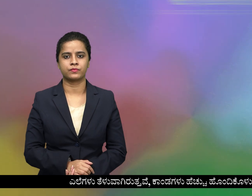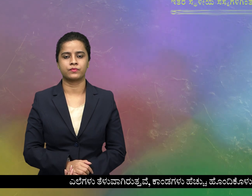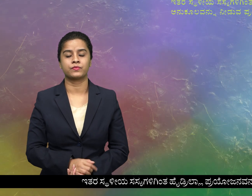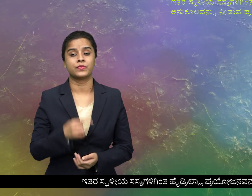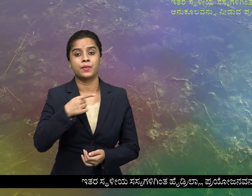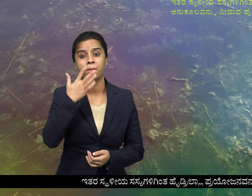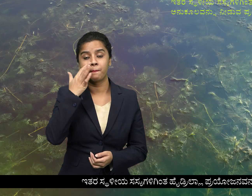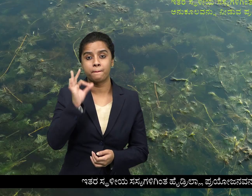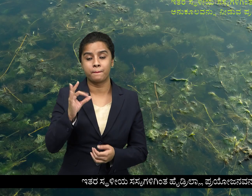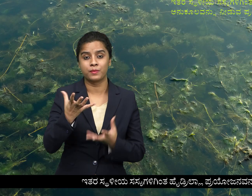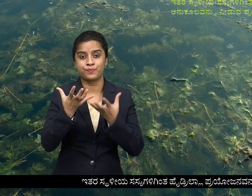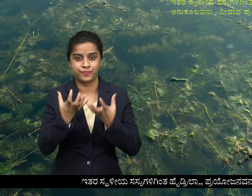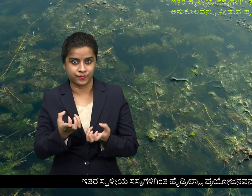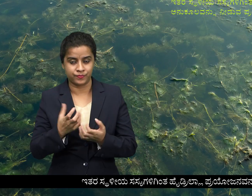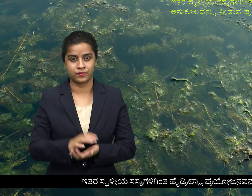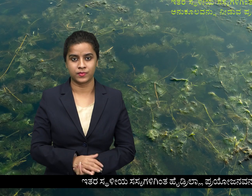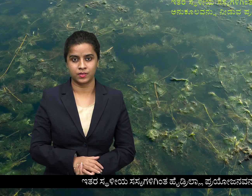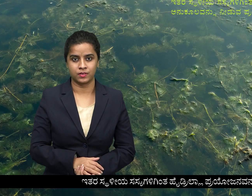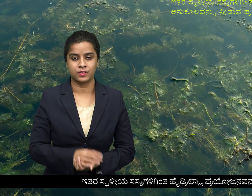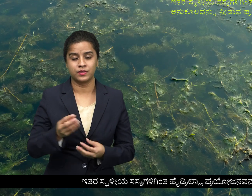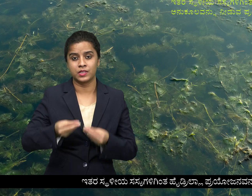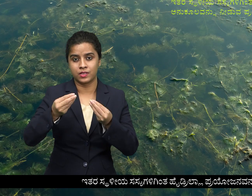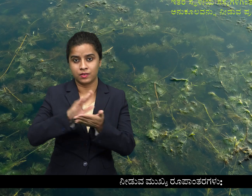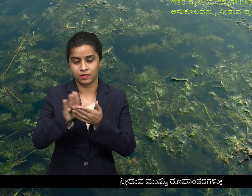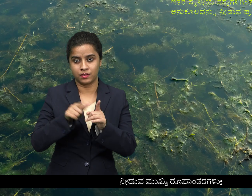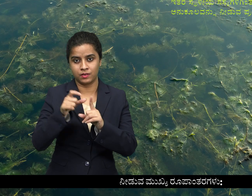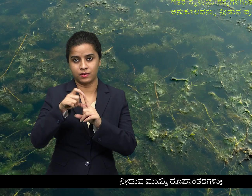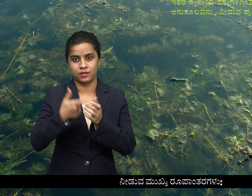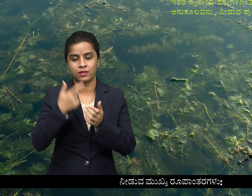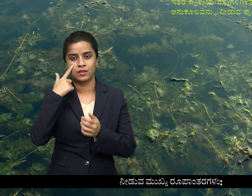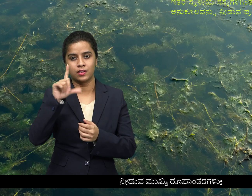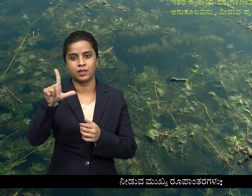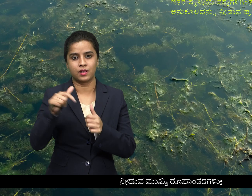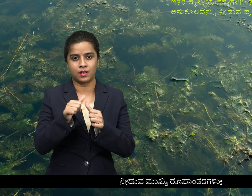ಇತರ ಸ್ಥಳೀಯ ಸಸ್ಯಗಳಿಗಿಂತ ಹೈಡ್ರಿಲ್ಲಾ ಪ್ರಯೋಜನವನ್ನ ನೀಡುವ ಮುಖ್ಯ ರೂಪಾಂತರಗಳು ಏನಂದ್ರೆ,